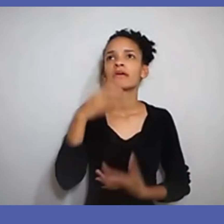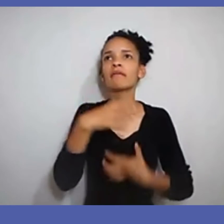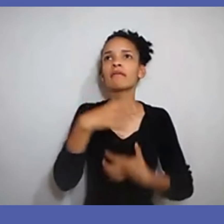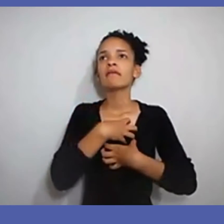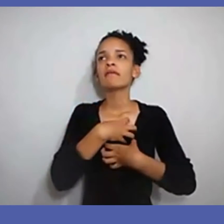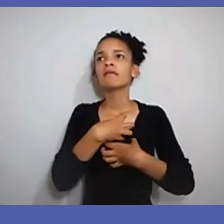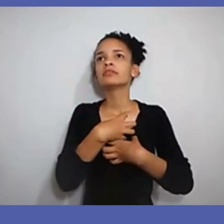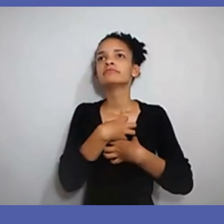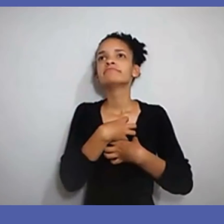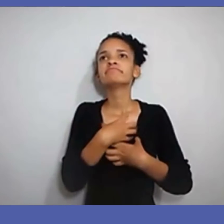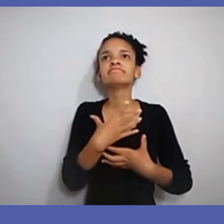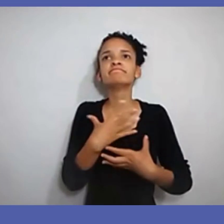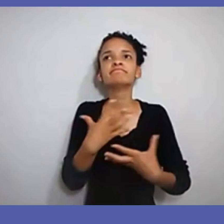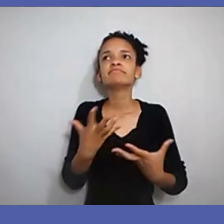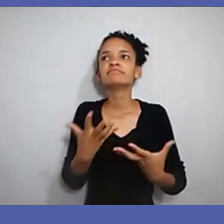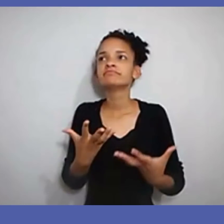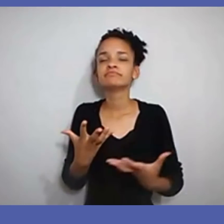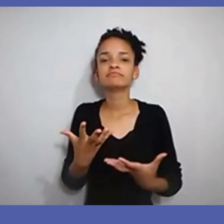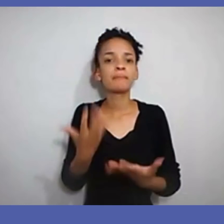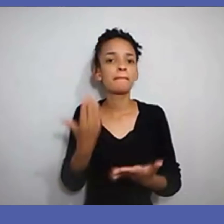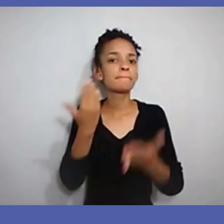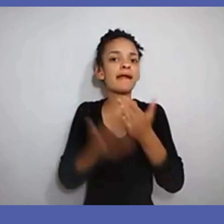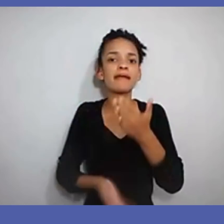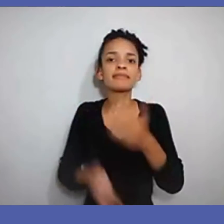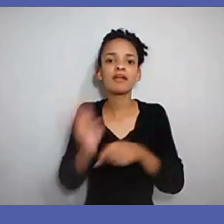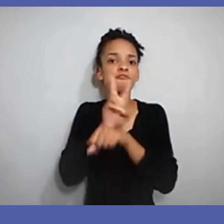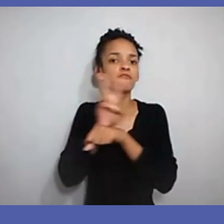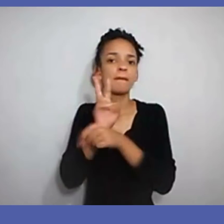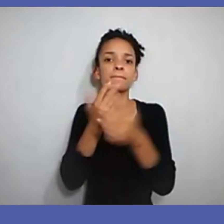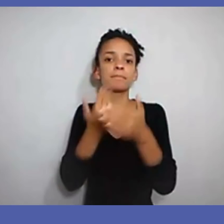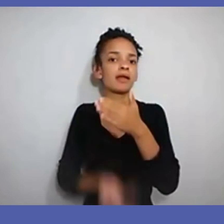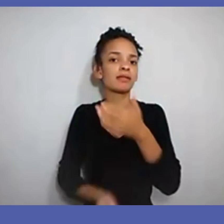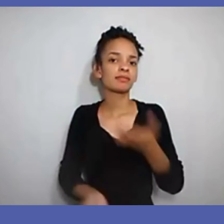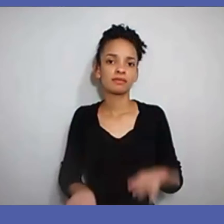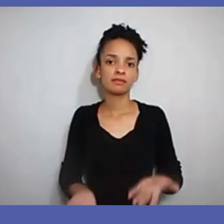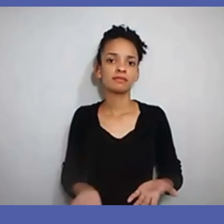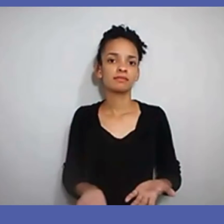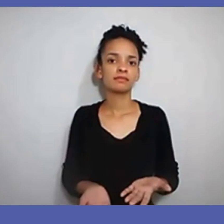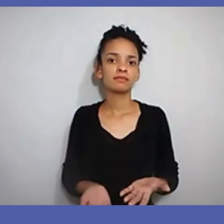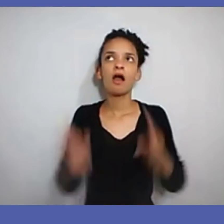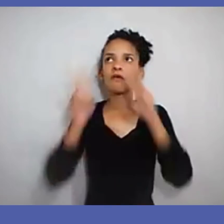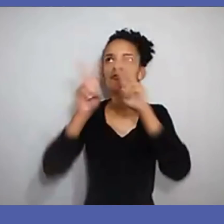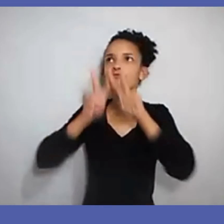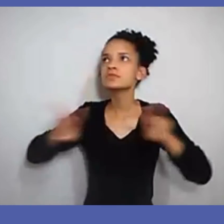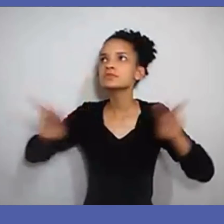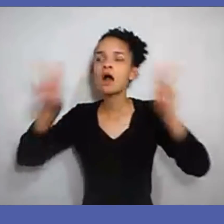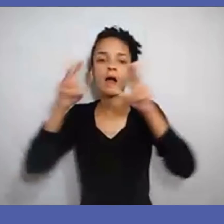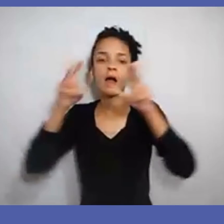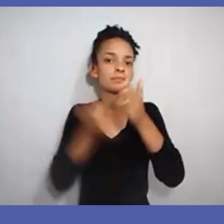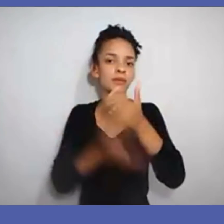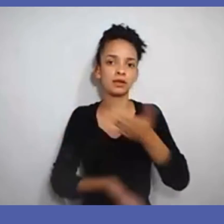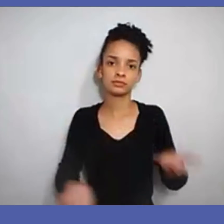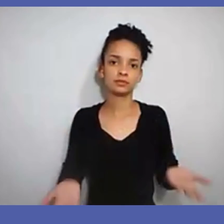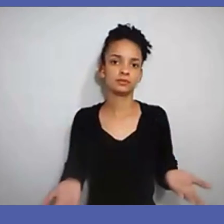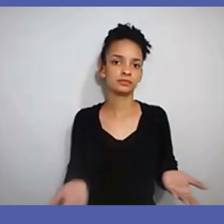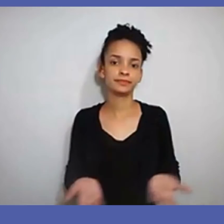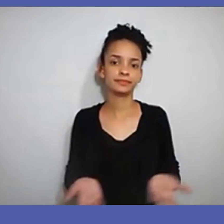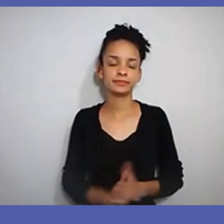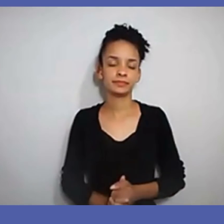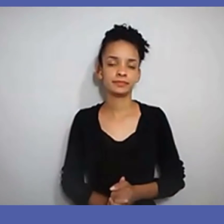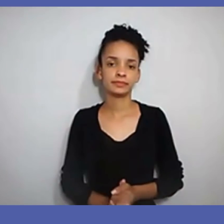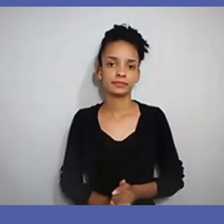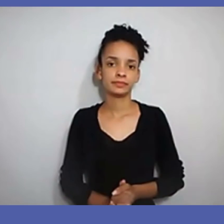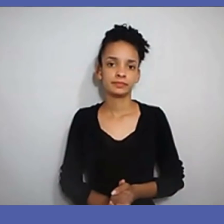Não deixe que sua rotina faz você perder a visão da vinda do Senhor. E nem precisamos